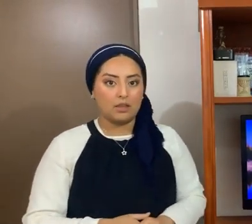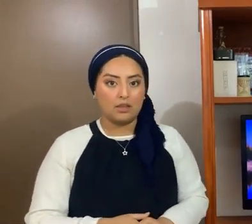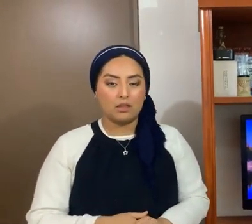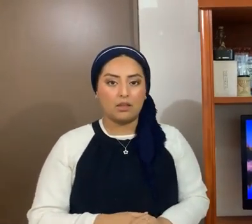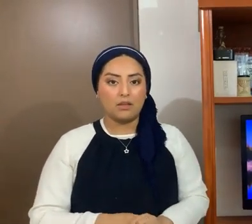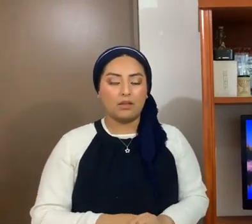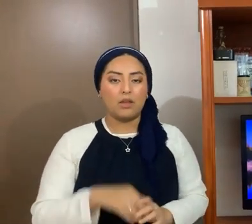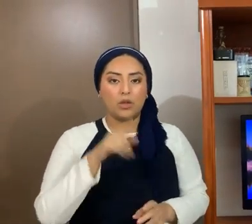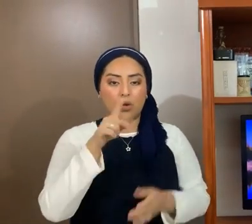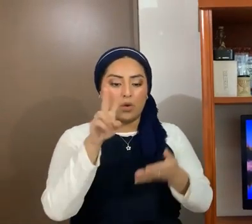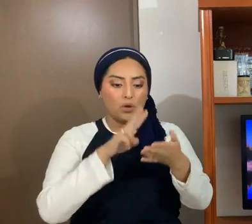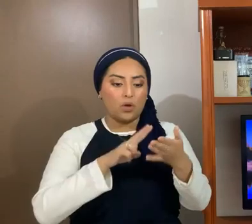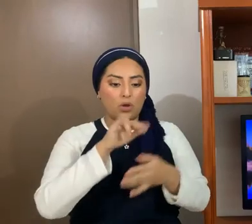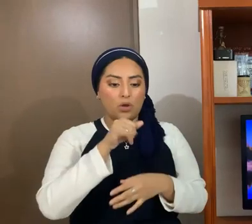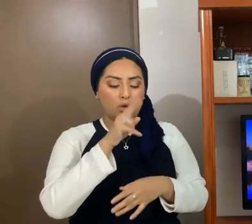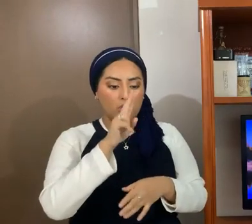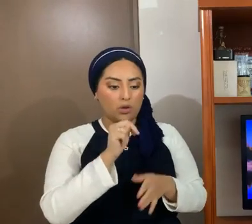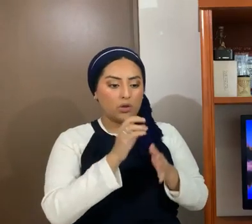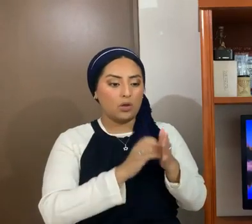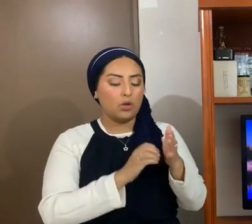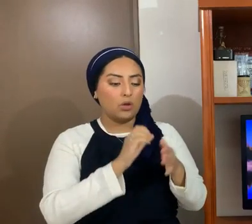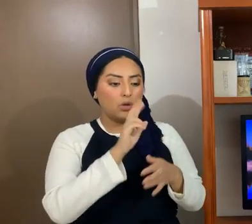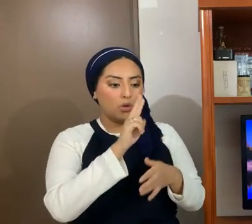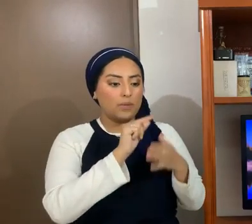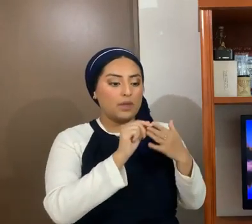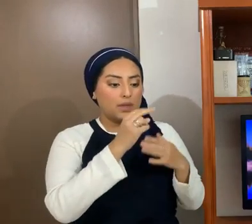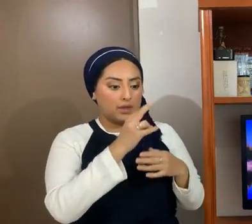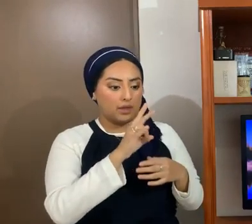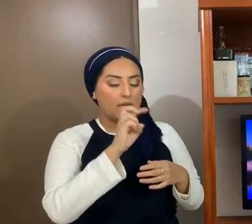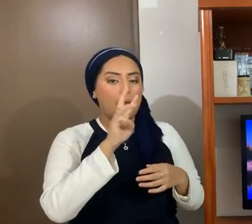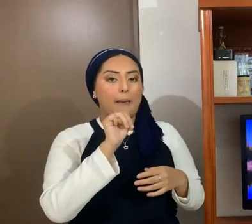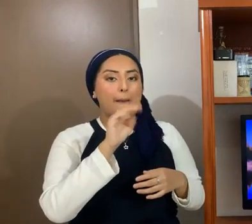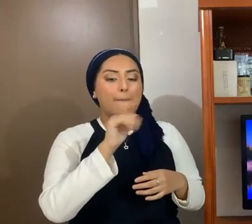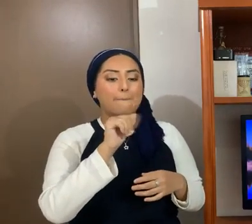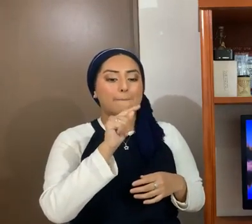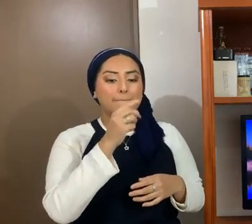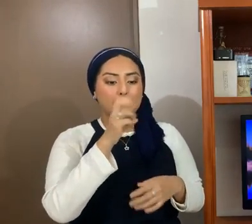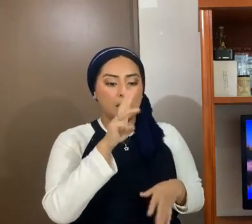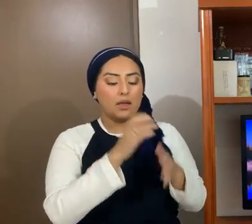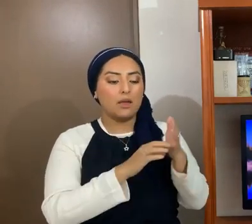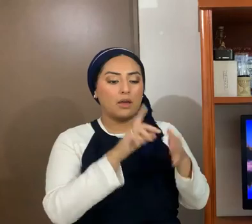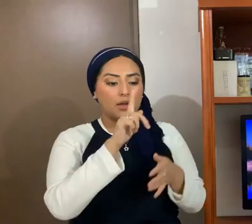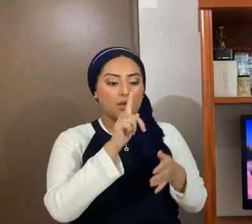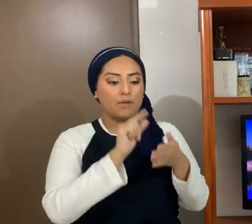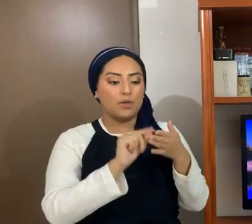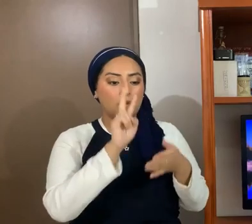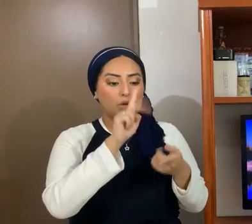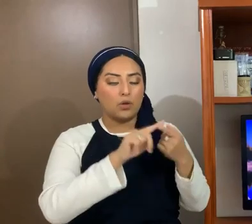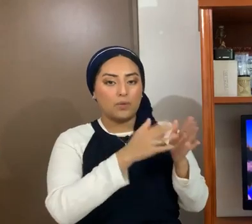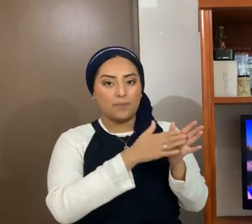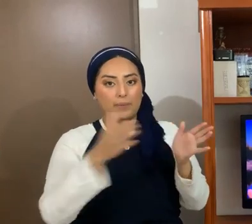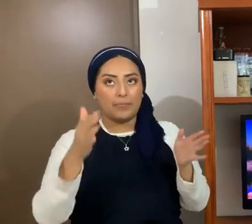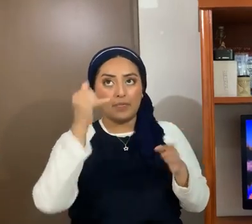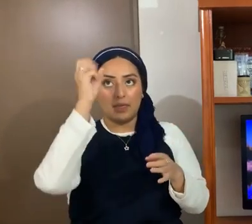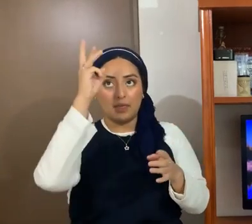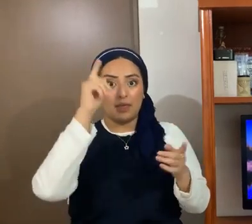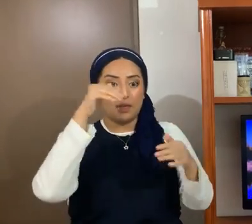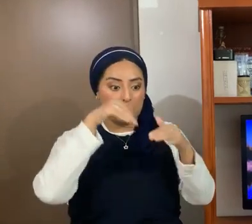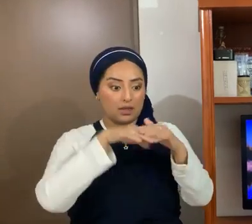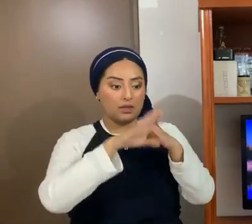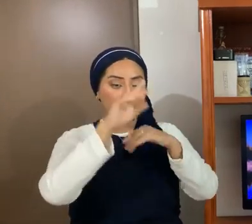extenso, pero ustedes lean Juan 2, verso 16 y Mateo 21, verso 12 en adelante. Yahshua visitó el